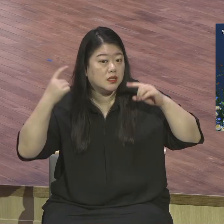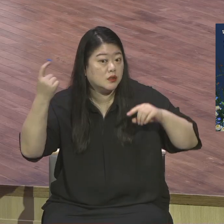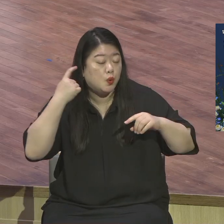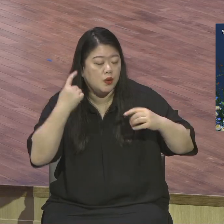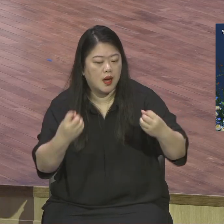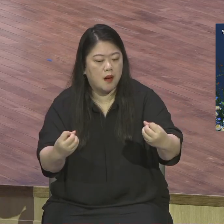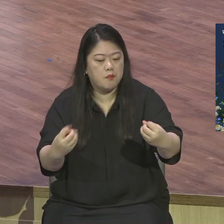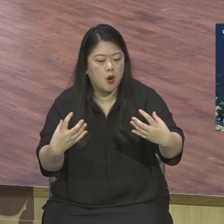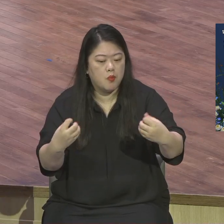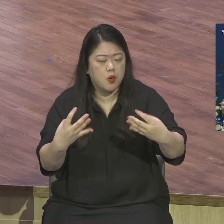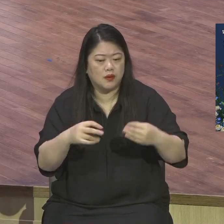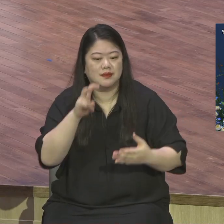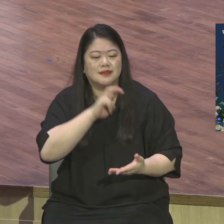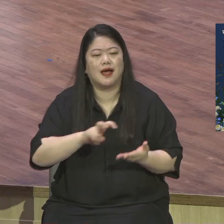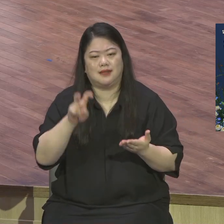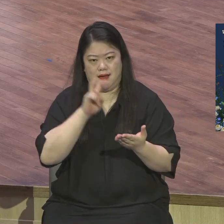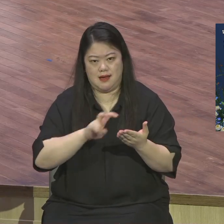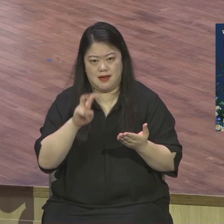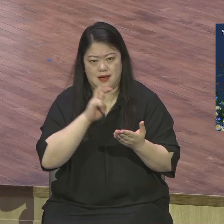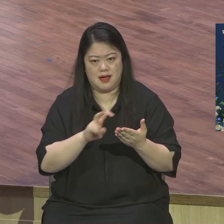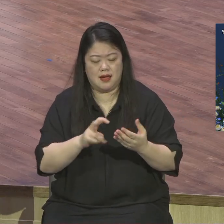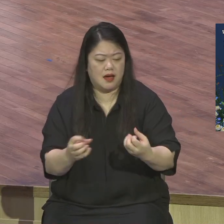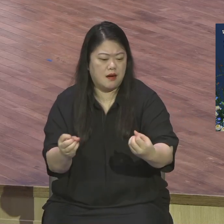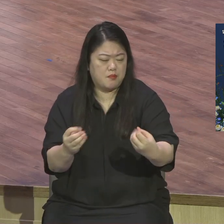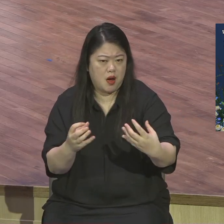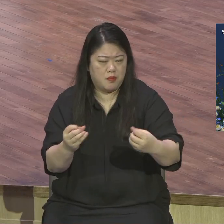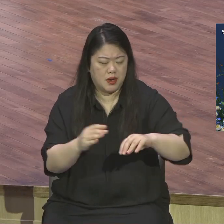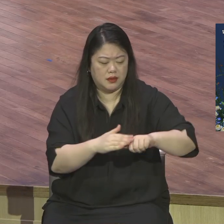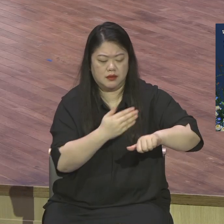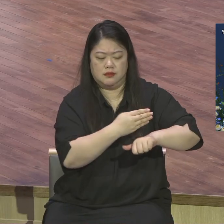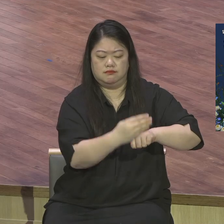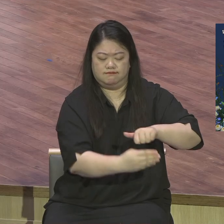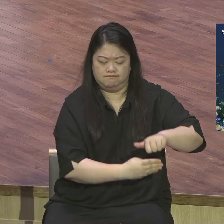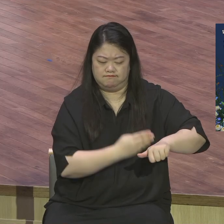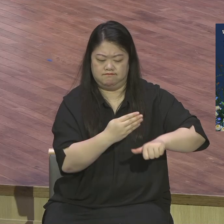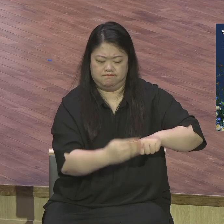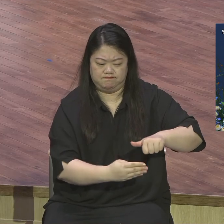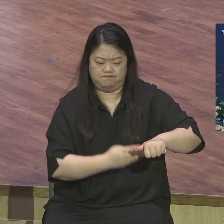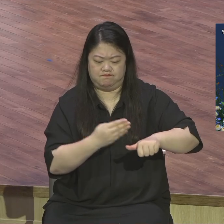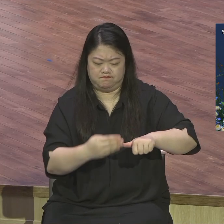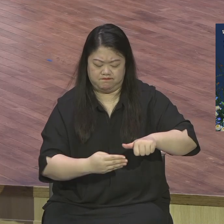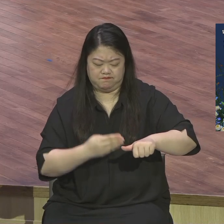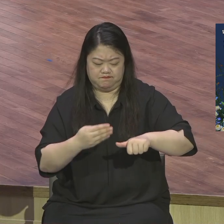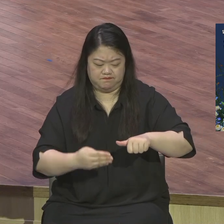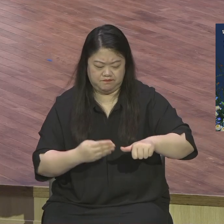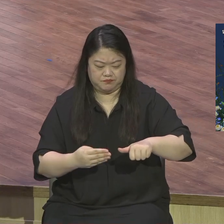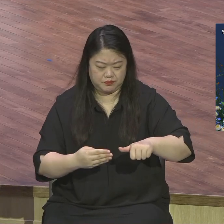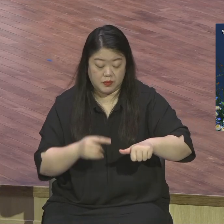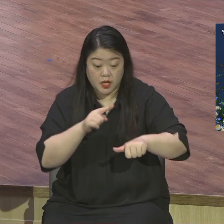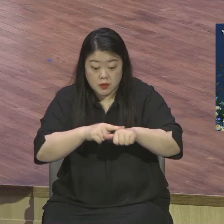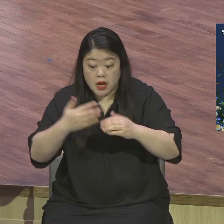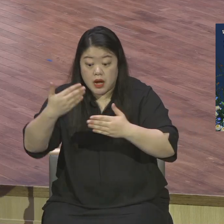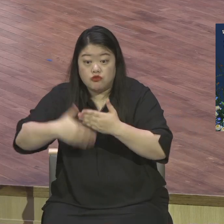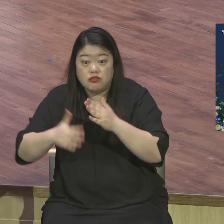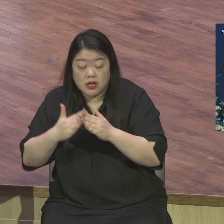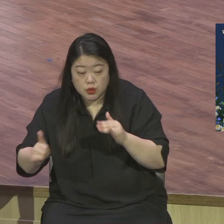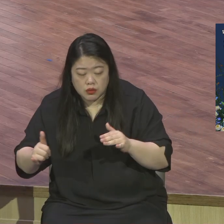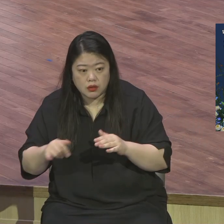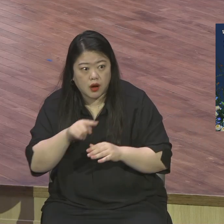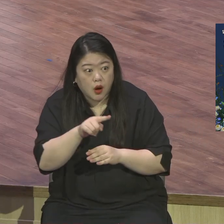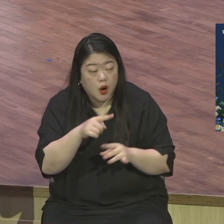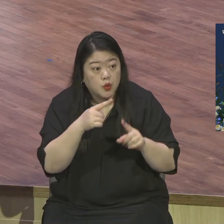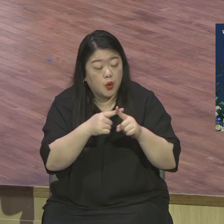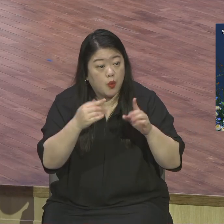틀면서 시신을 쫙 나가내고 쫙 그렇게 할 때 유족들이 볼 때 얼마나 감동받겠어요